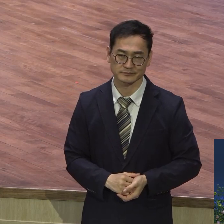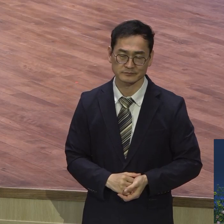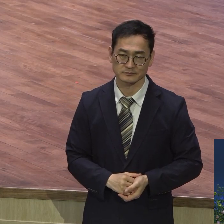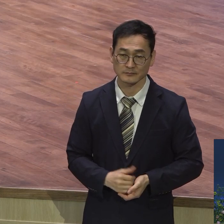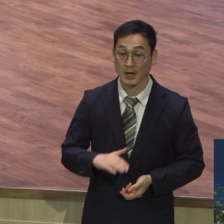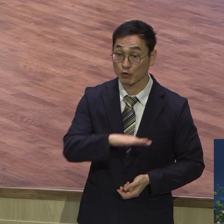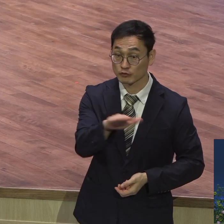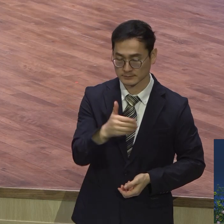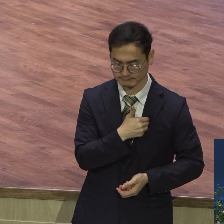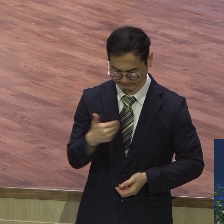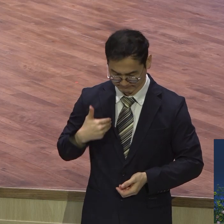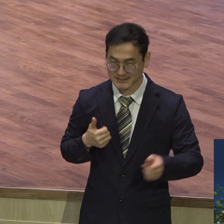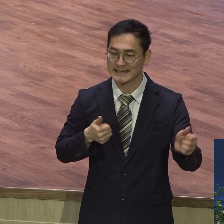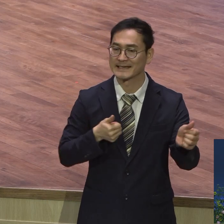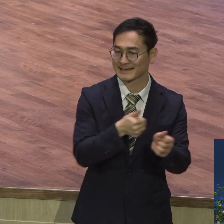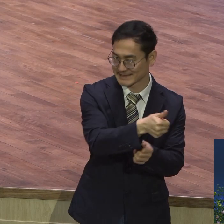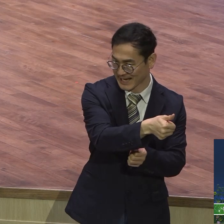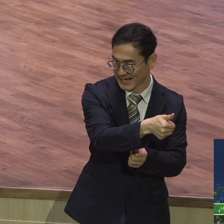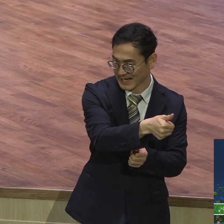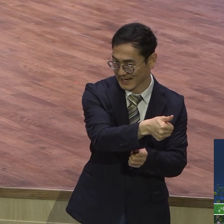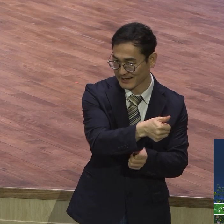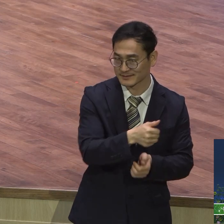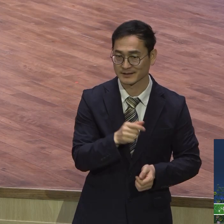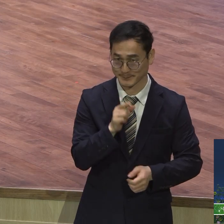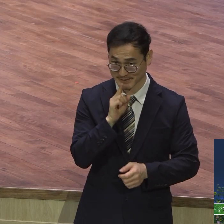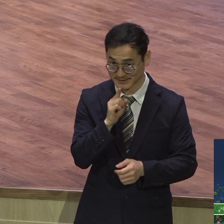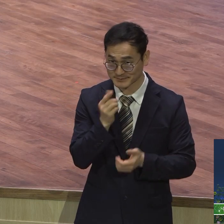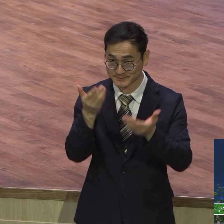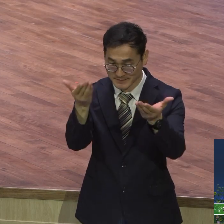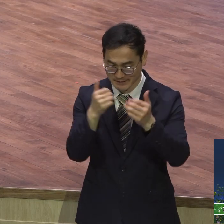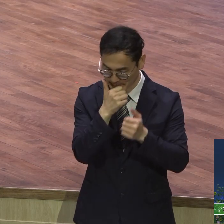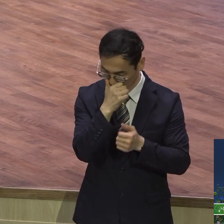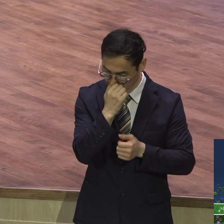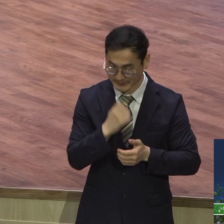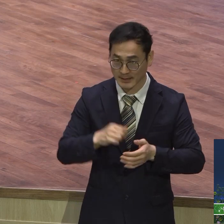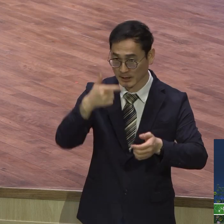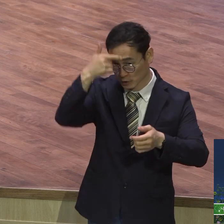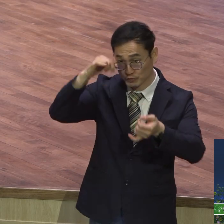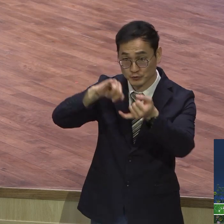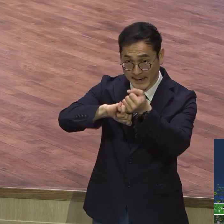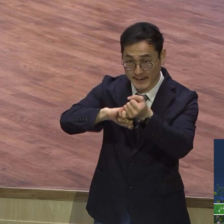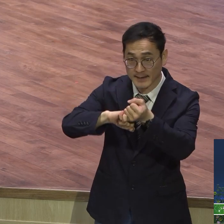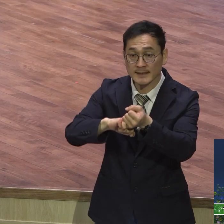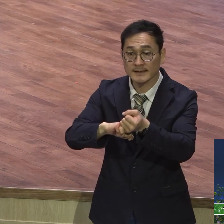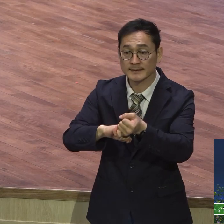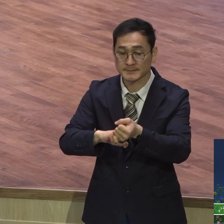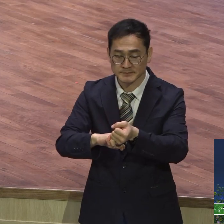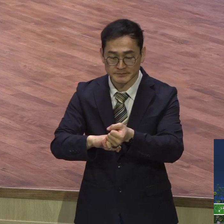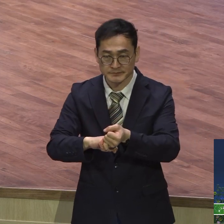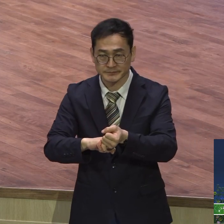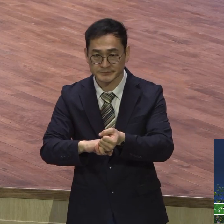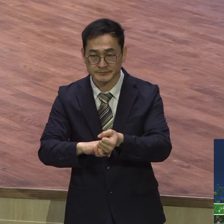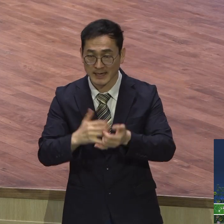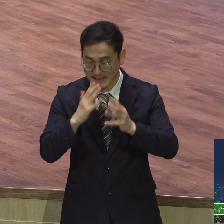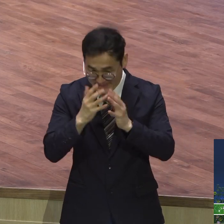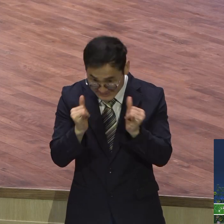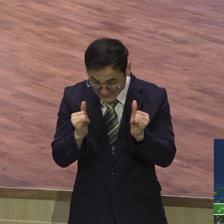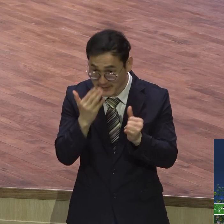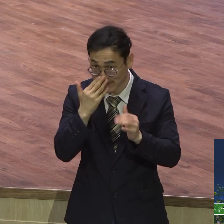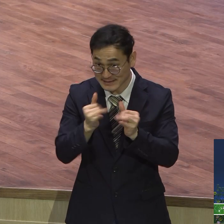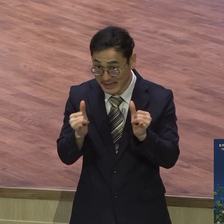이길이라는 제목으로 말씀을 드립니다. 구약에 기록된 이스라엘 백성들의 발자취를 보면 참으로